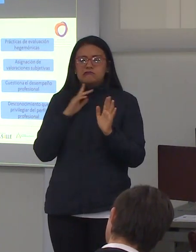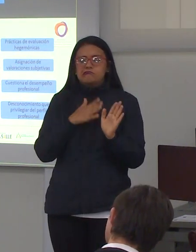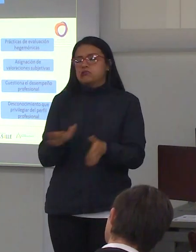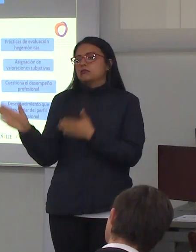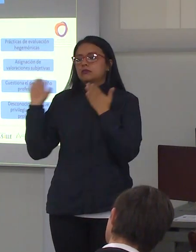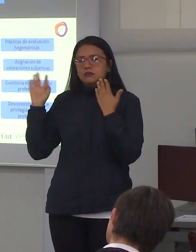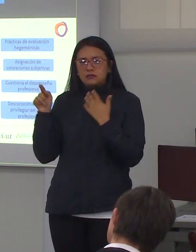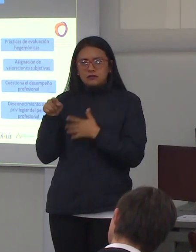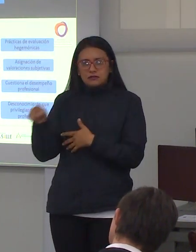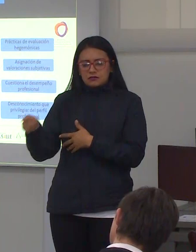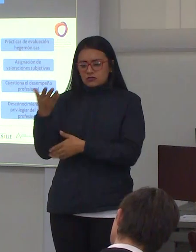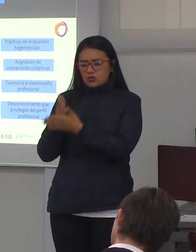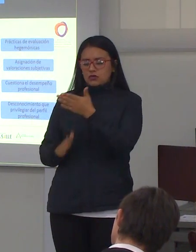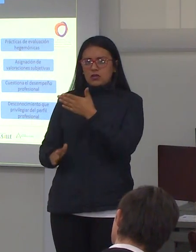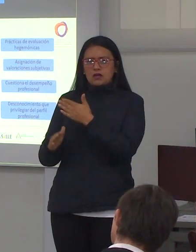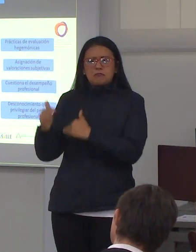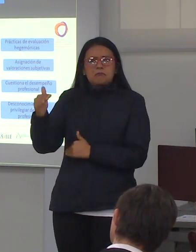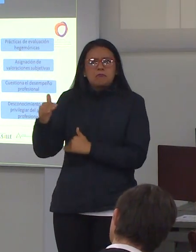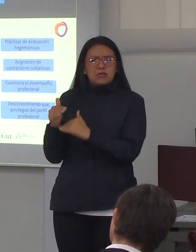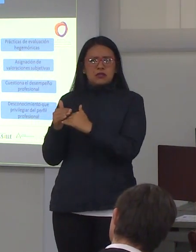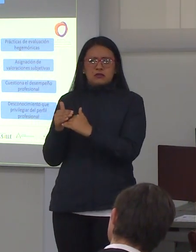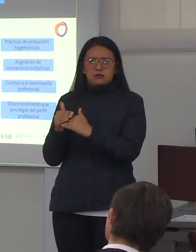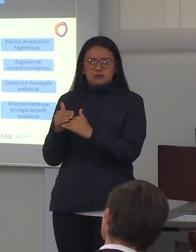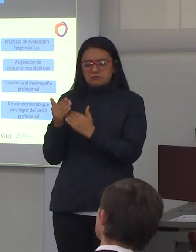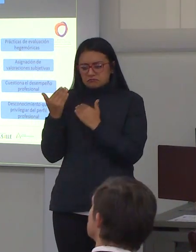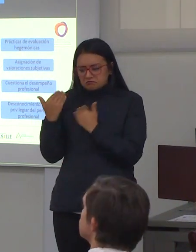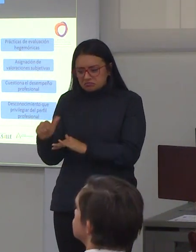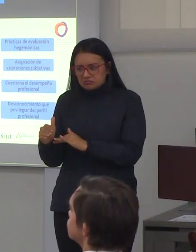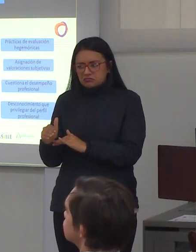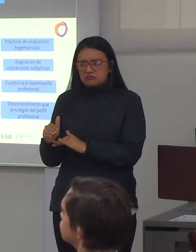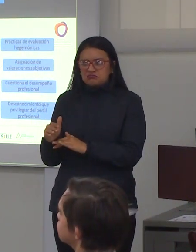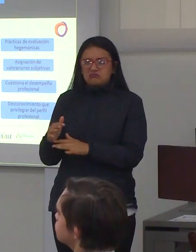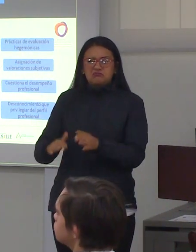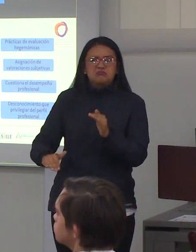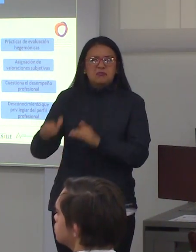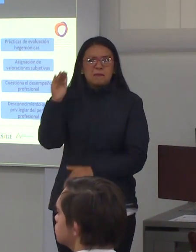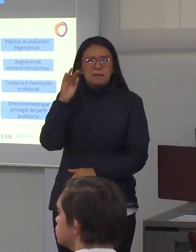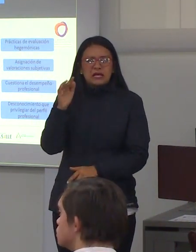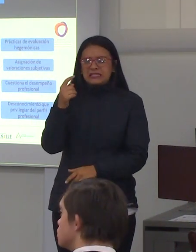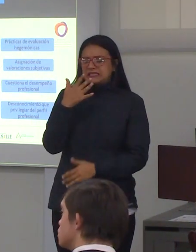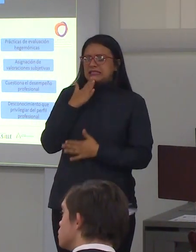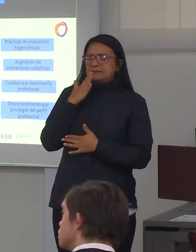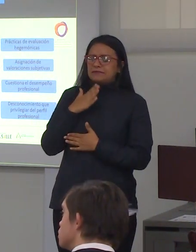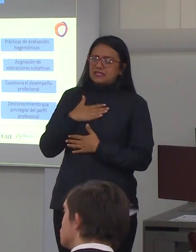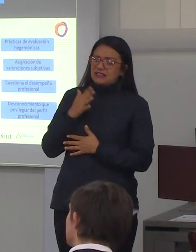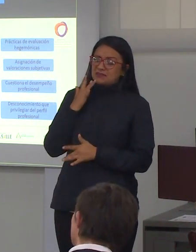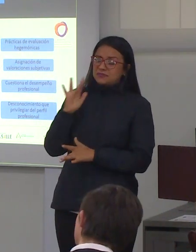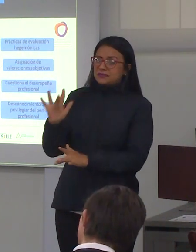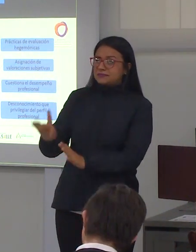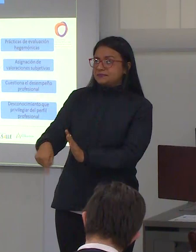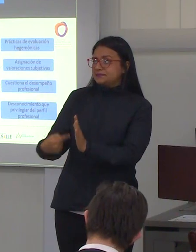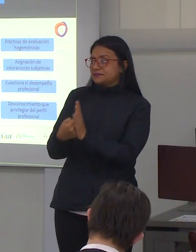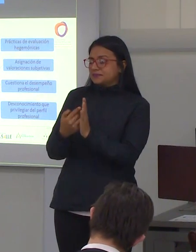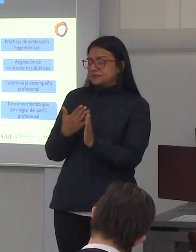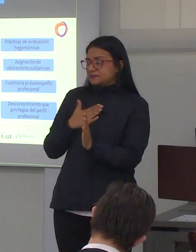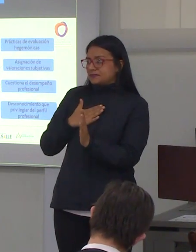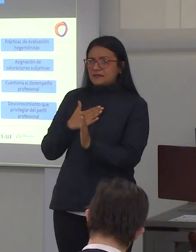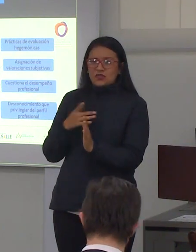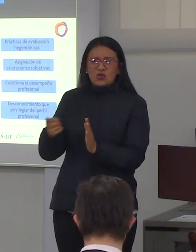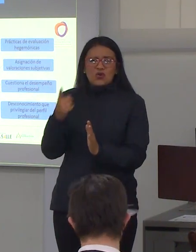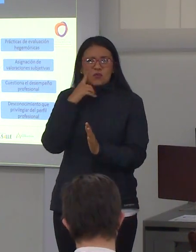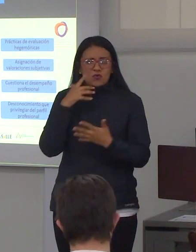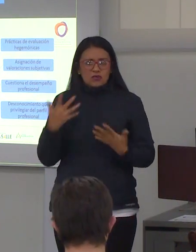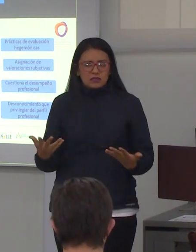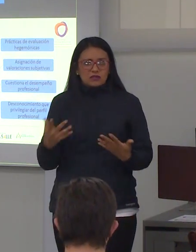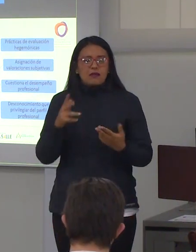extremo y era ponerle la nota mínima precisamente más desde el pesar, o sea, como que hacíamos con ellos, entonces,